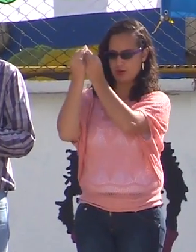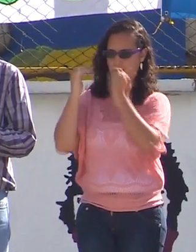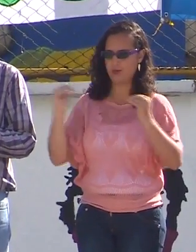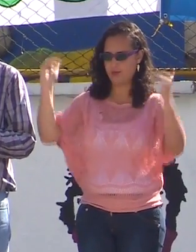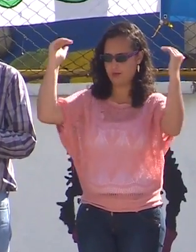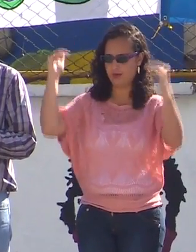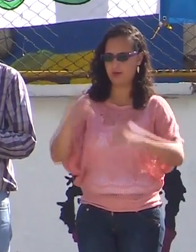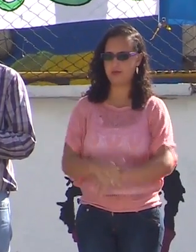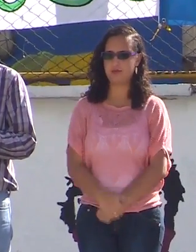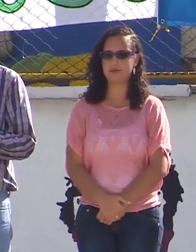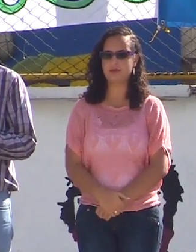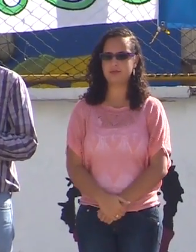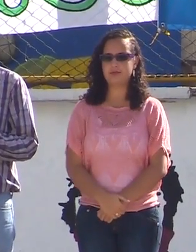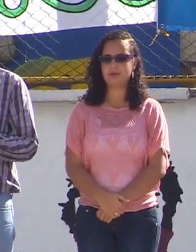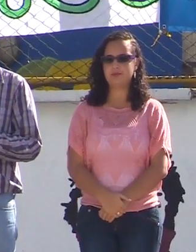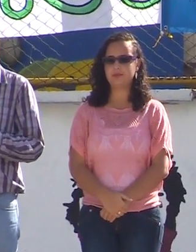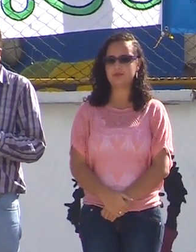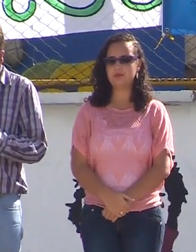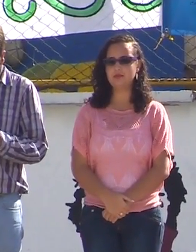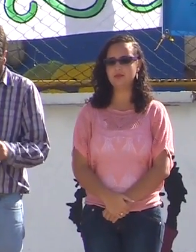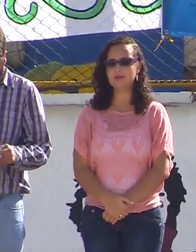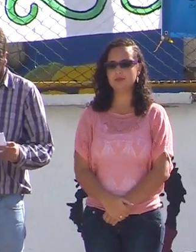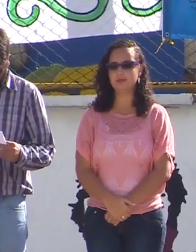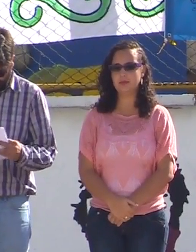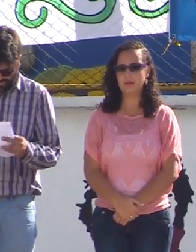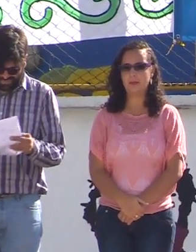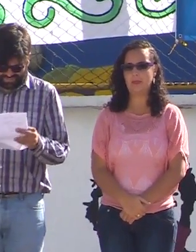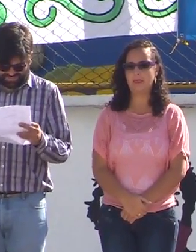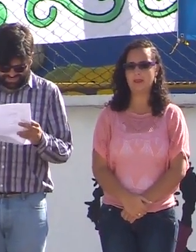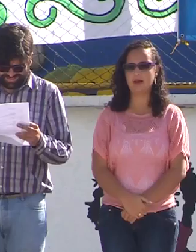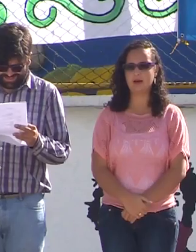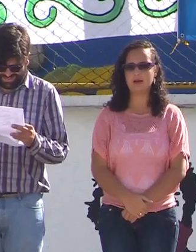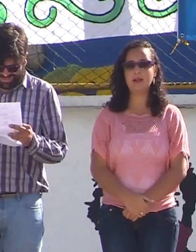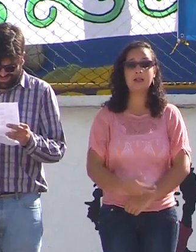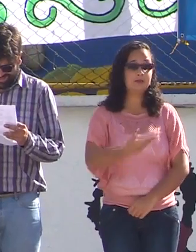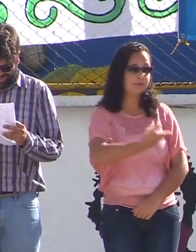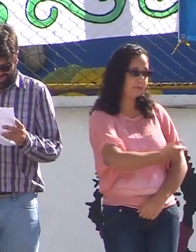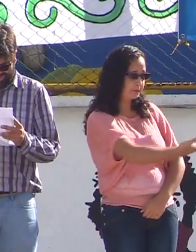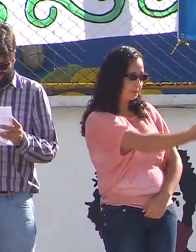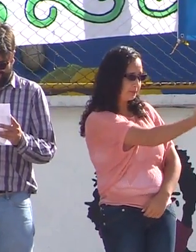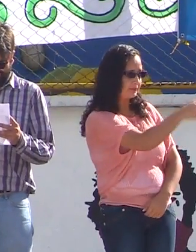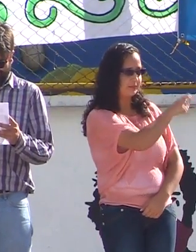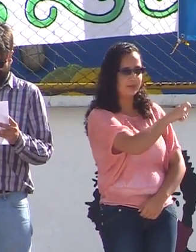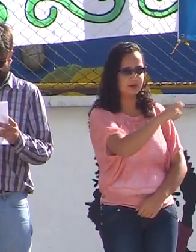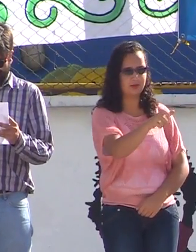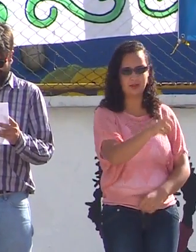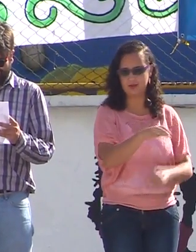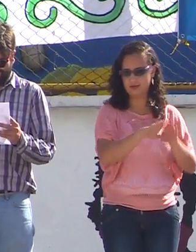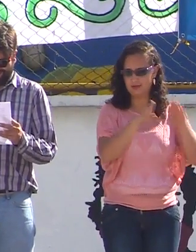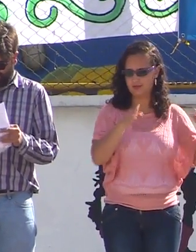Para ellos y para todos ustedes, mi saludo